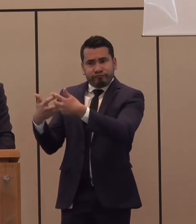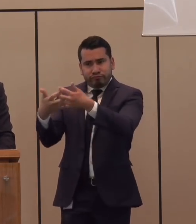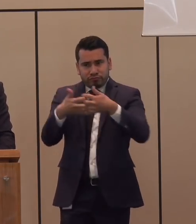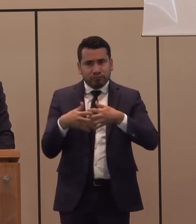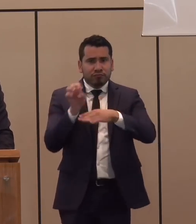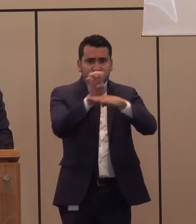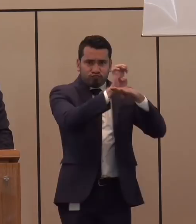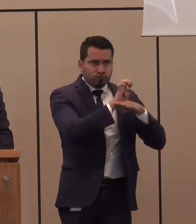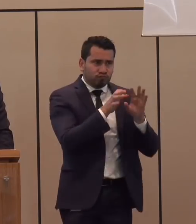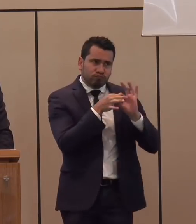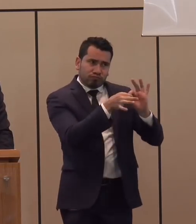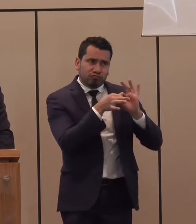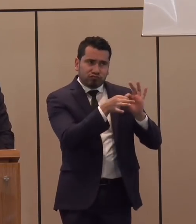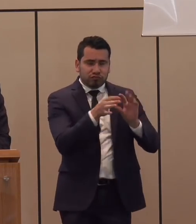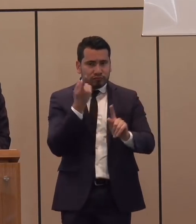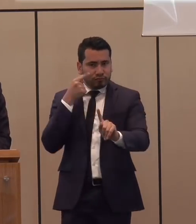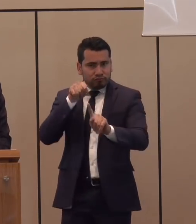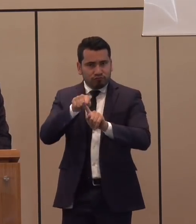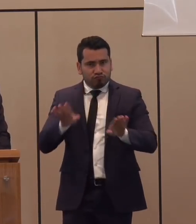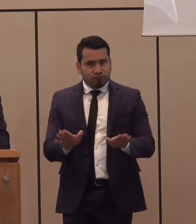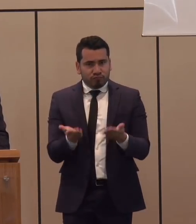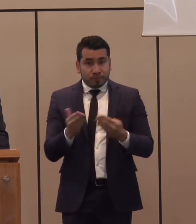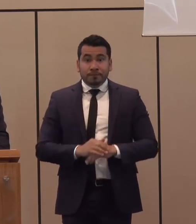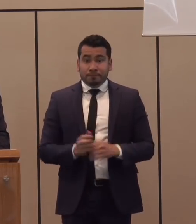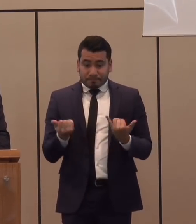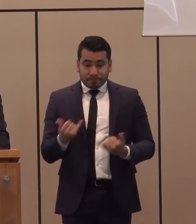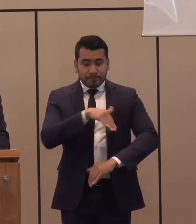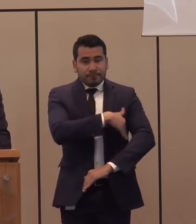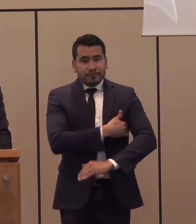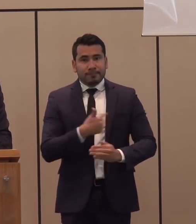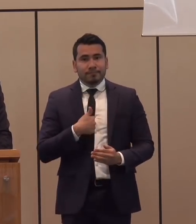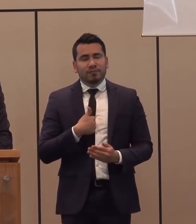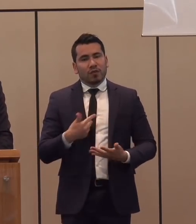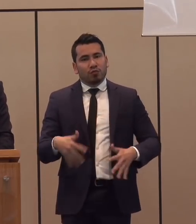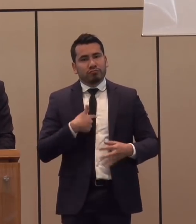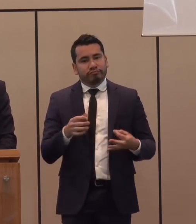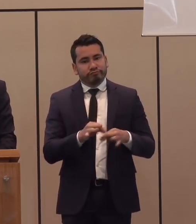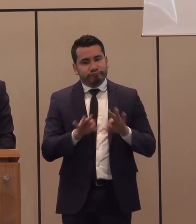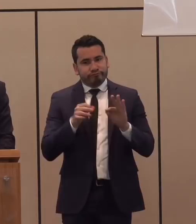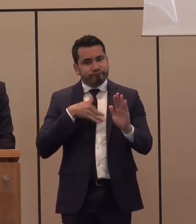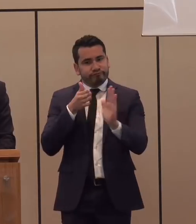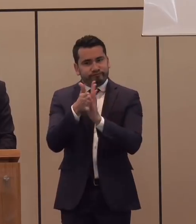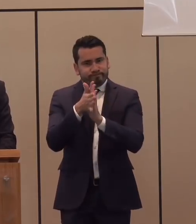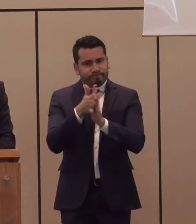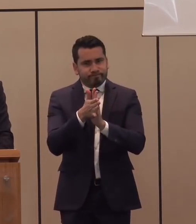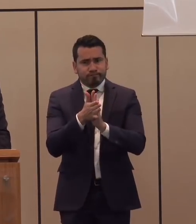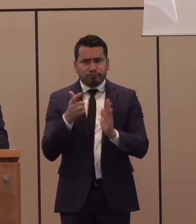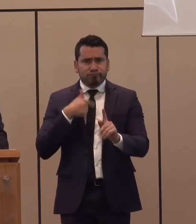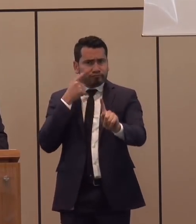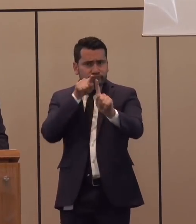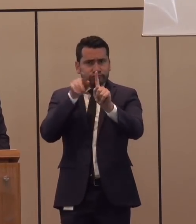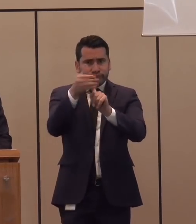de los sectores relacionados para el ministerio es muy importante exponer ante ustedes sus logros ya